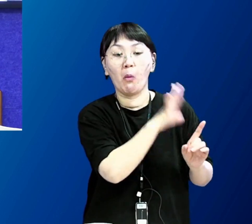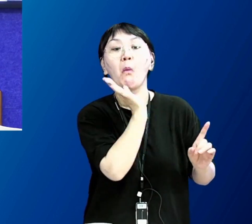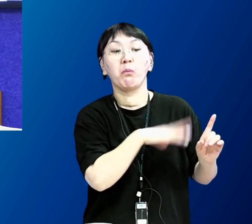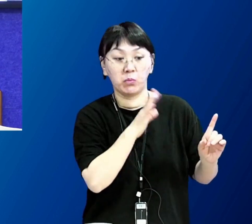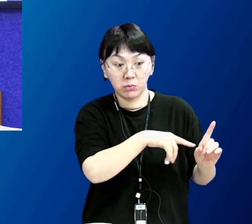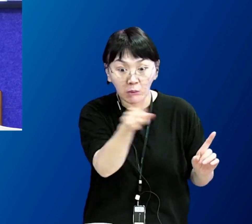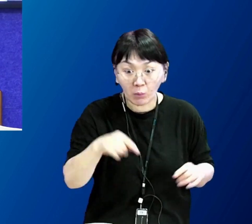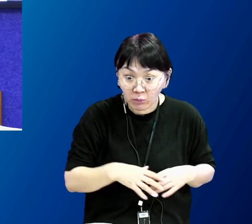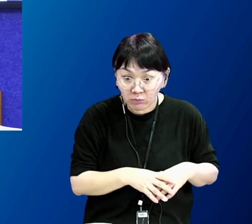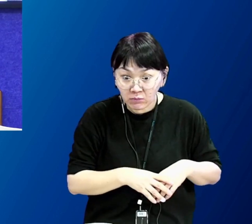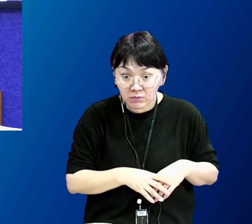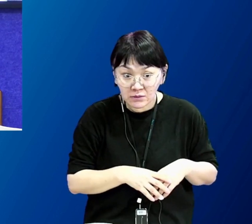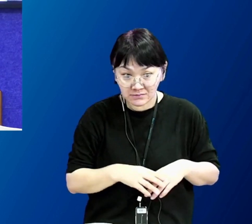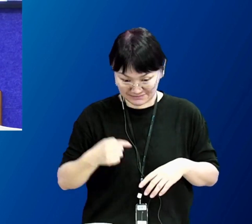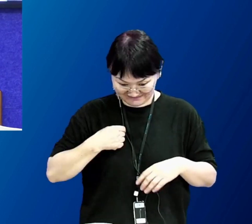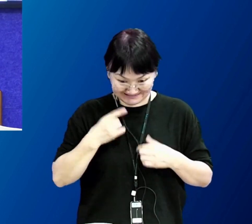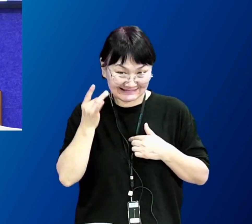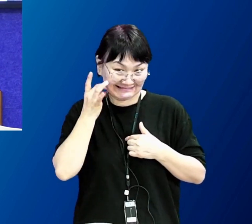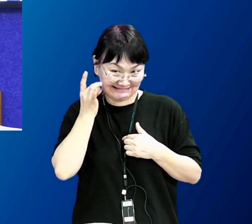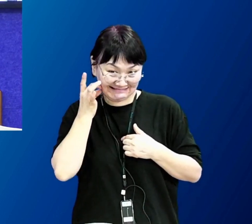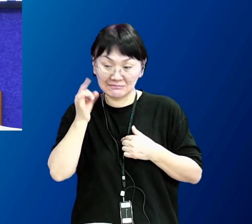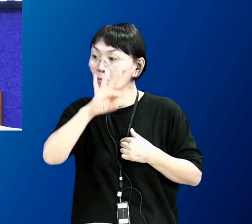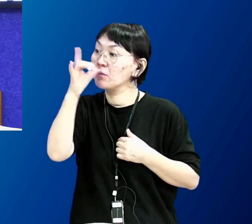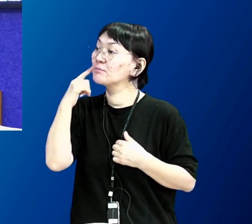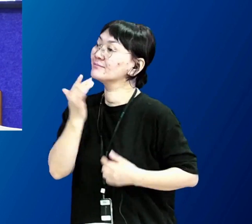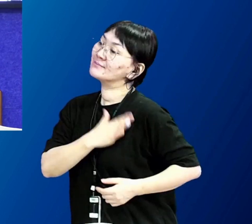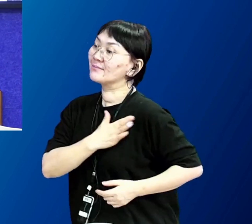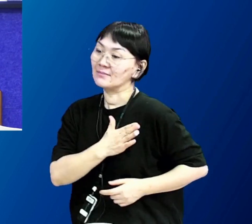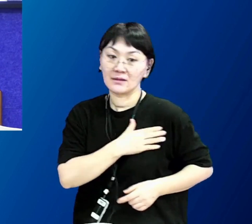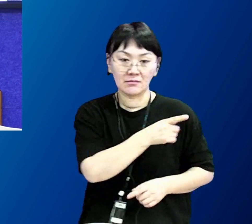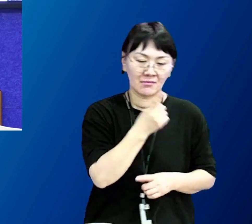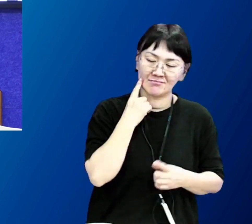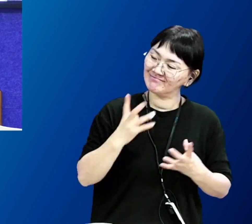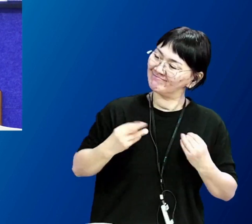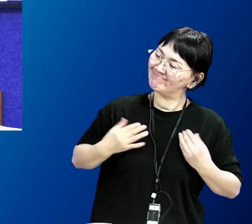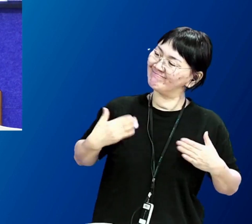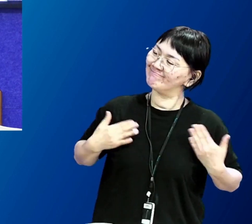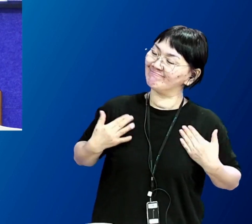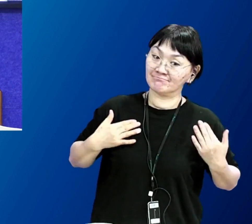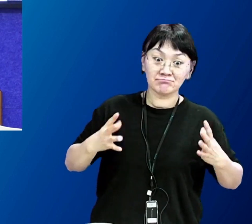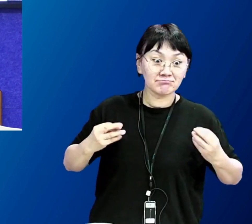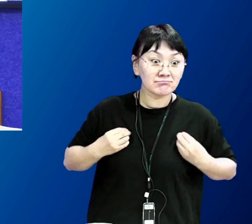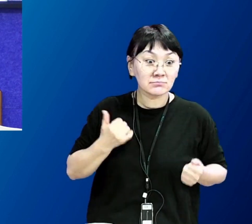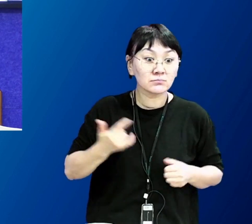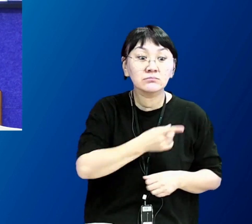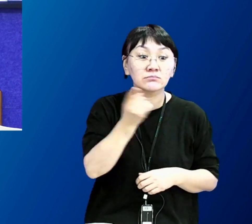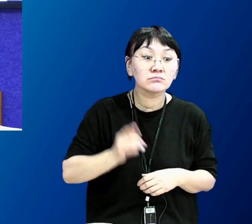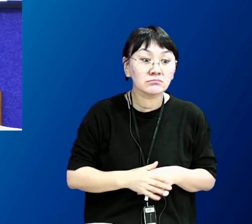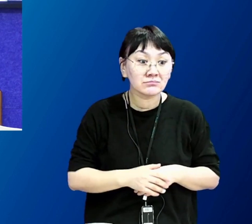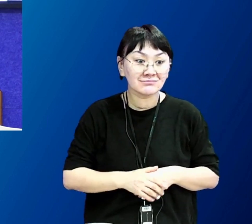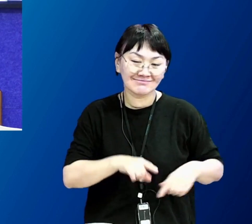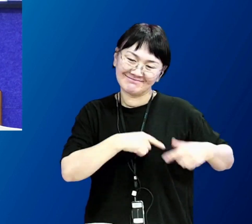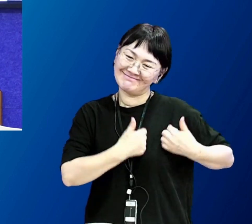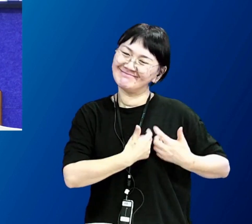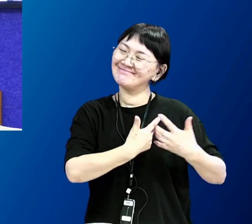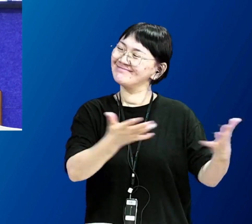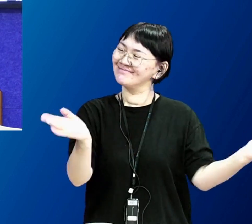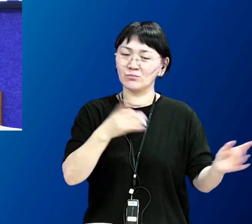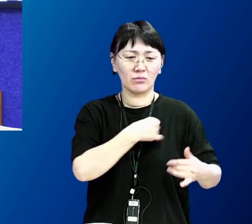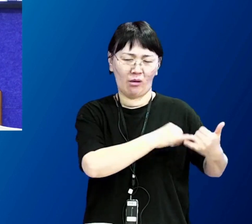Нөхөр нь өөр эмэгтэйд хайртайгаа яваад байвал нь яах вэ? Баярлах уу? Манай эхнэрээс та уужим сэтгэлтэй сайн үндэ гэж